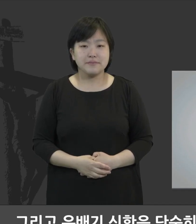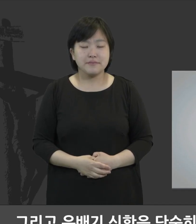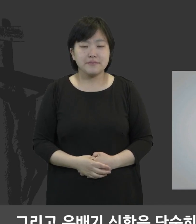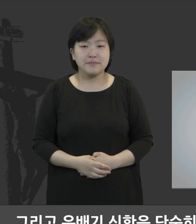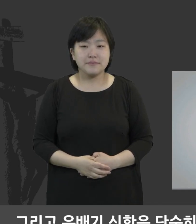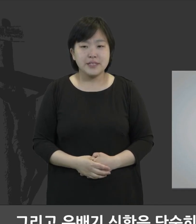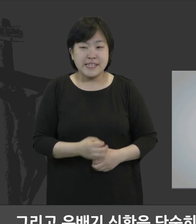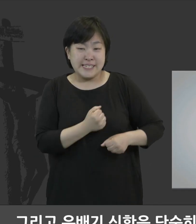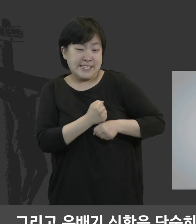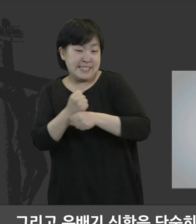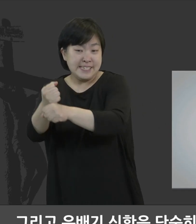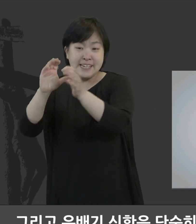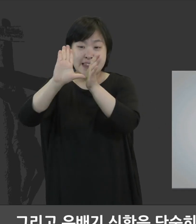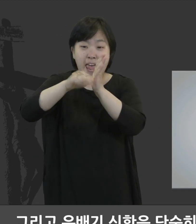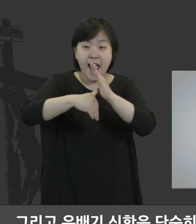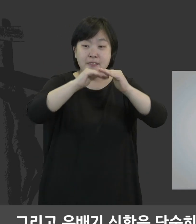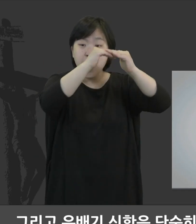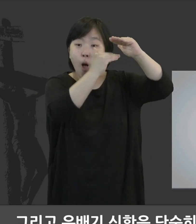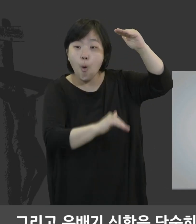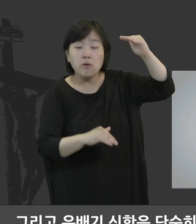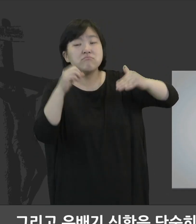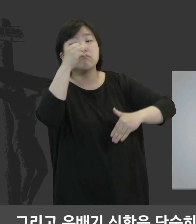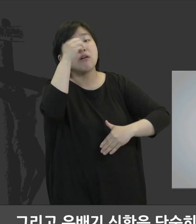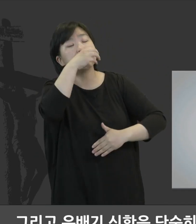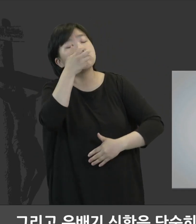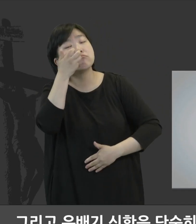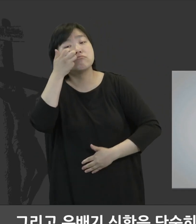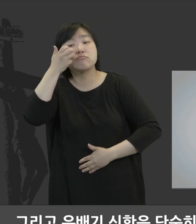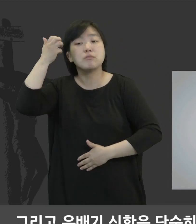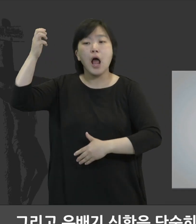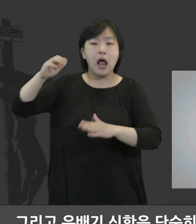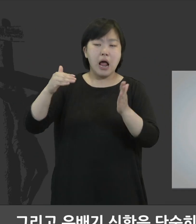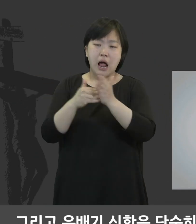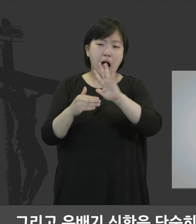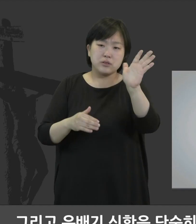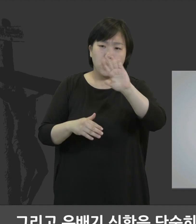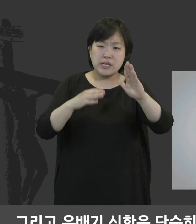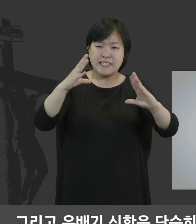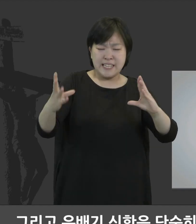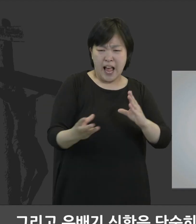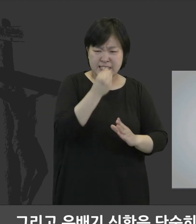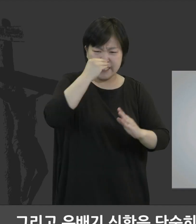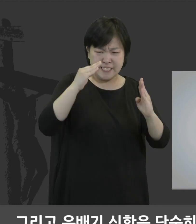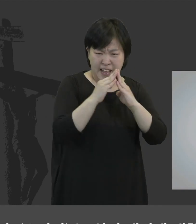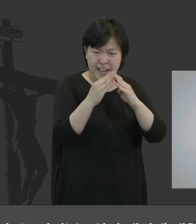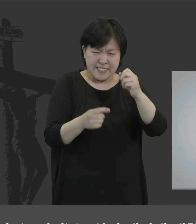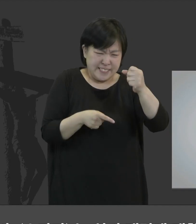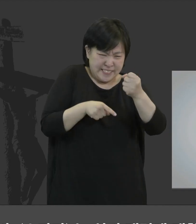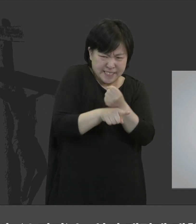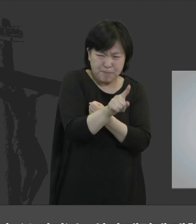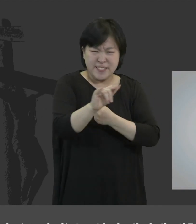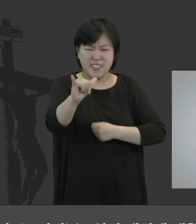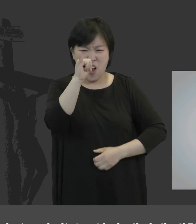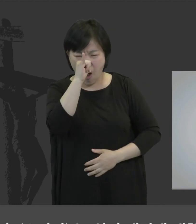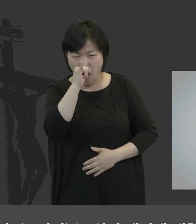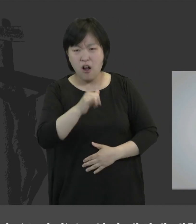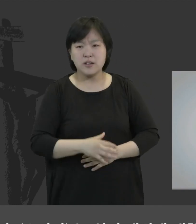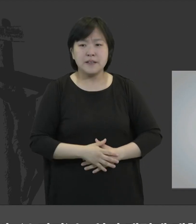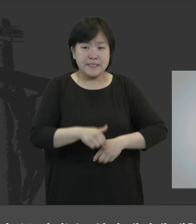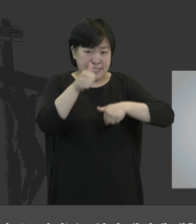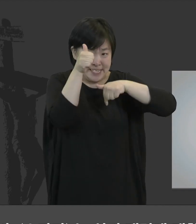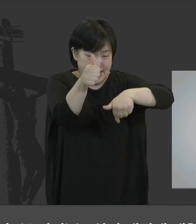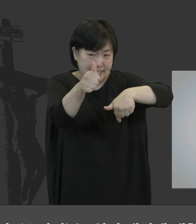그리고 유배기 신학은 단순히 꿈꾸는 것을 넘어 실질적인 재건의 단계로 넘어갑니다. 학개와